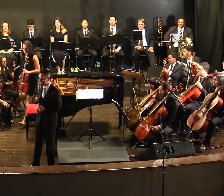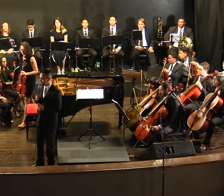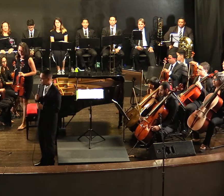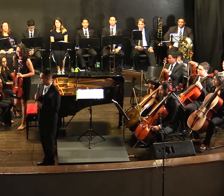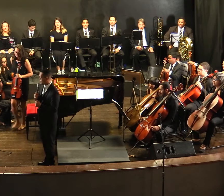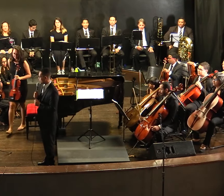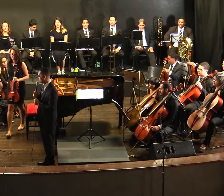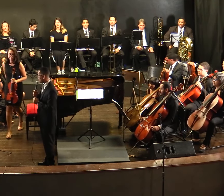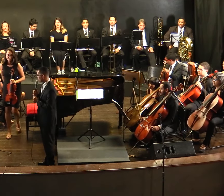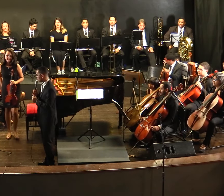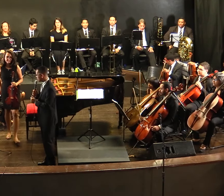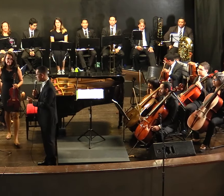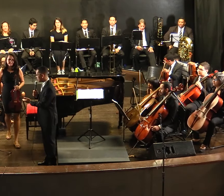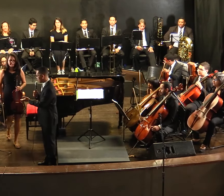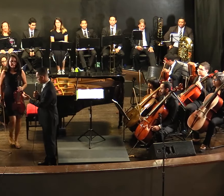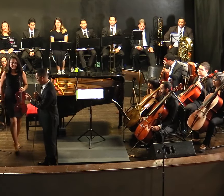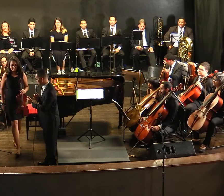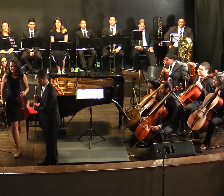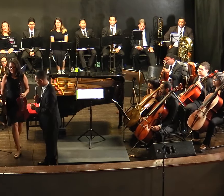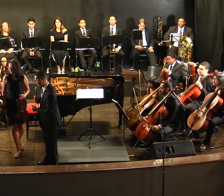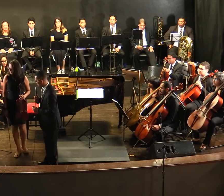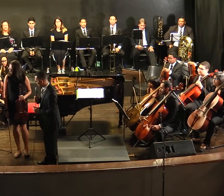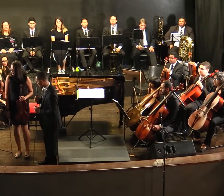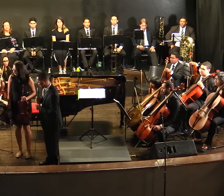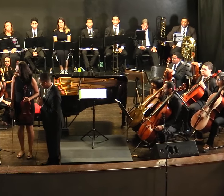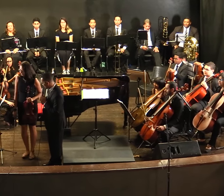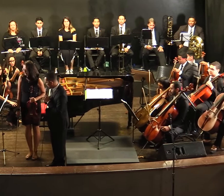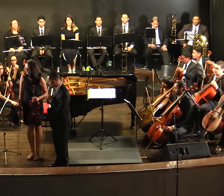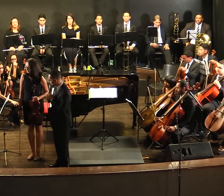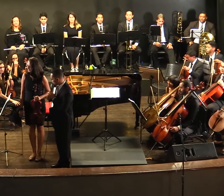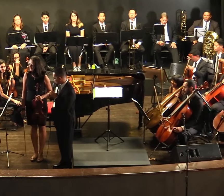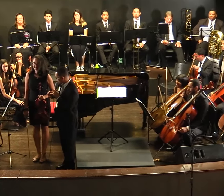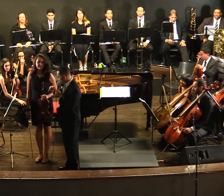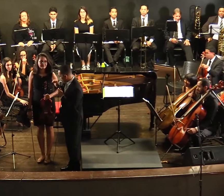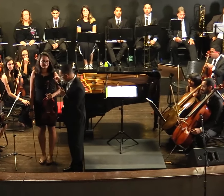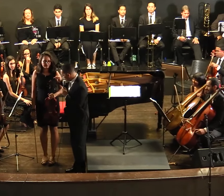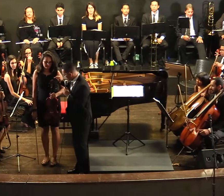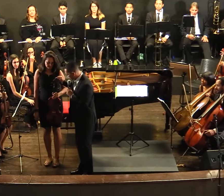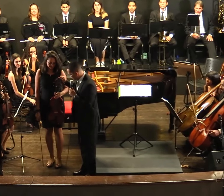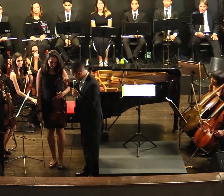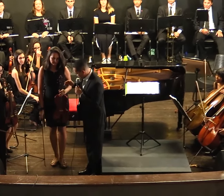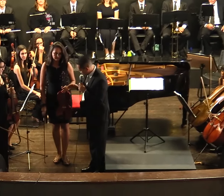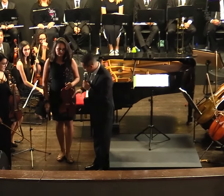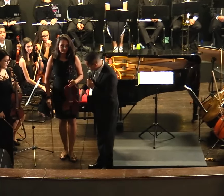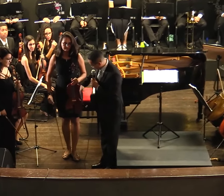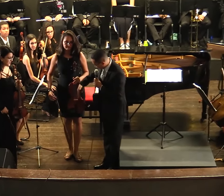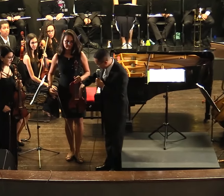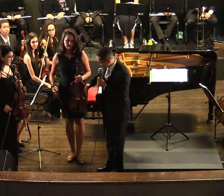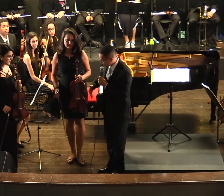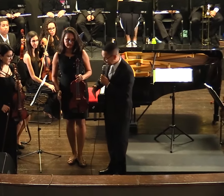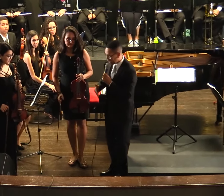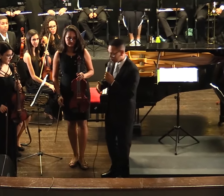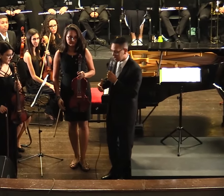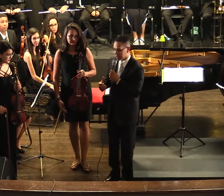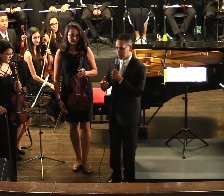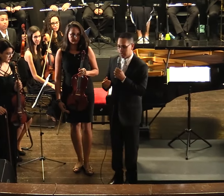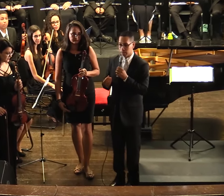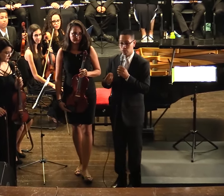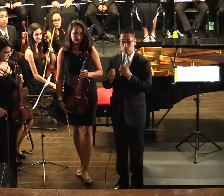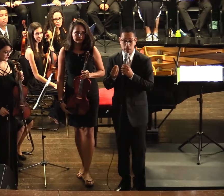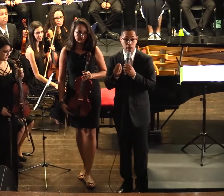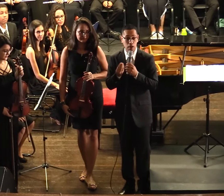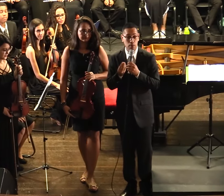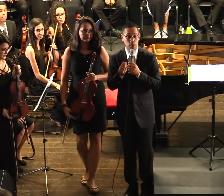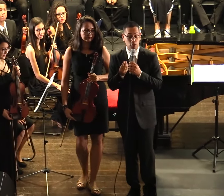e o violino, para que a gente possa... Jordana, por favor. Está vendo? A viola é um instrumento um pouco maior, mais largo, e ele também